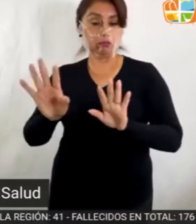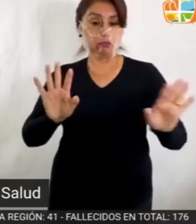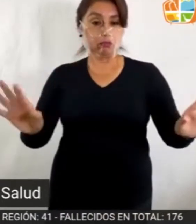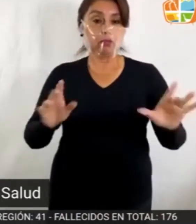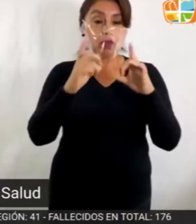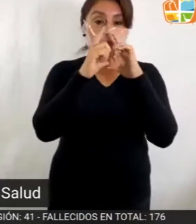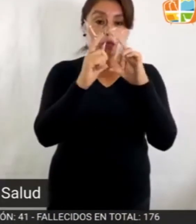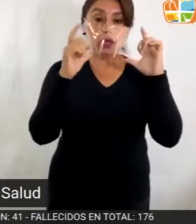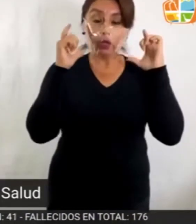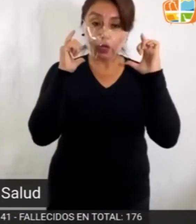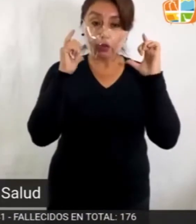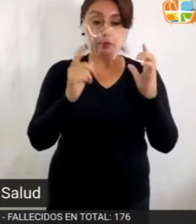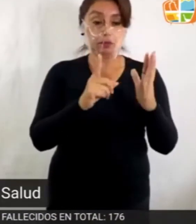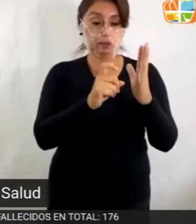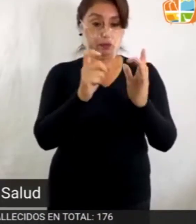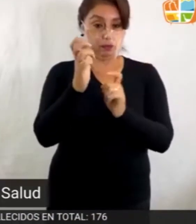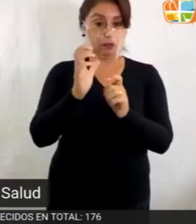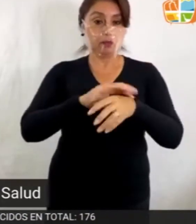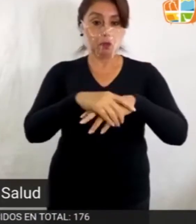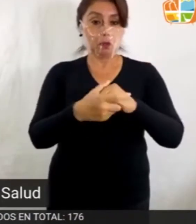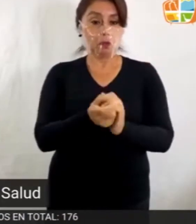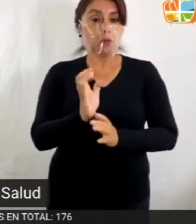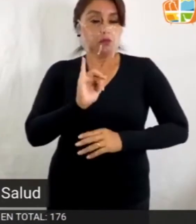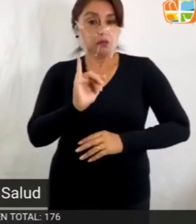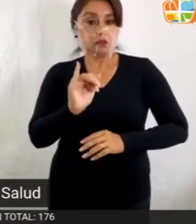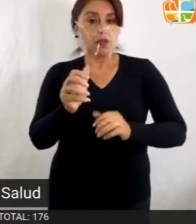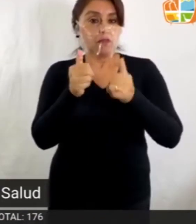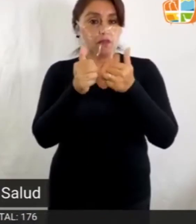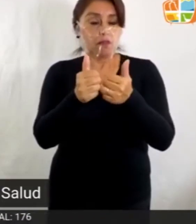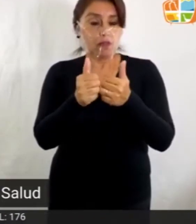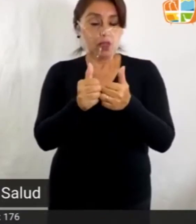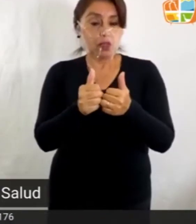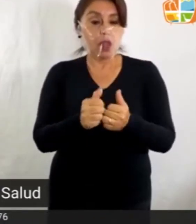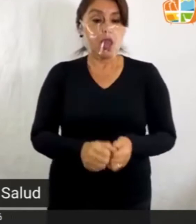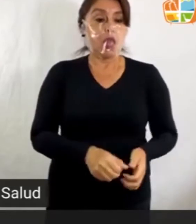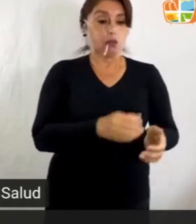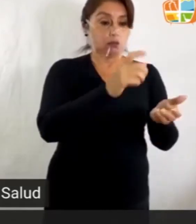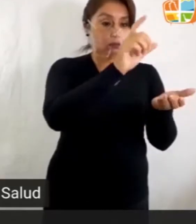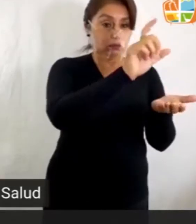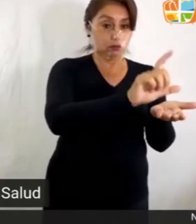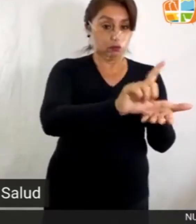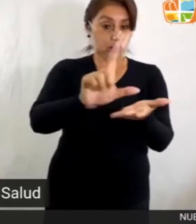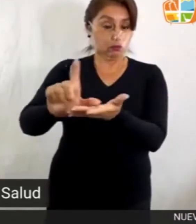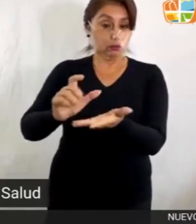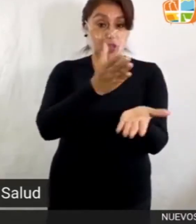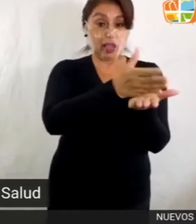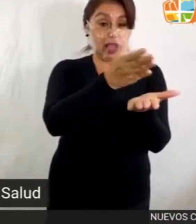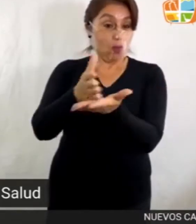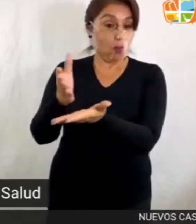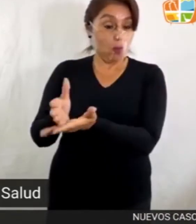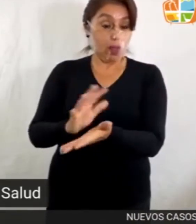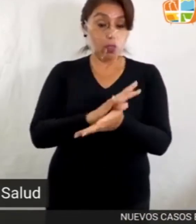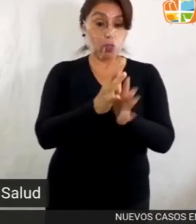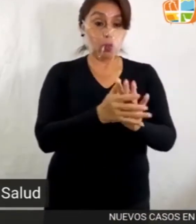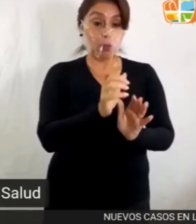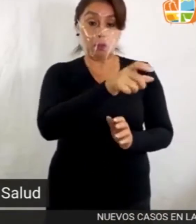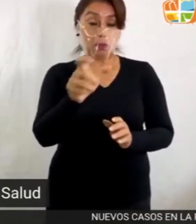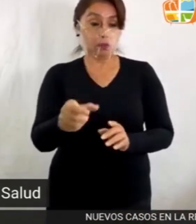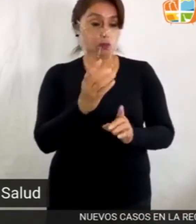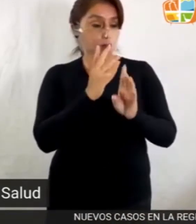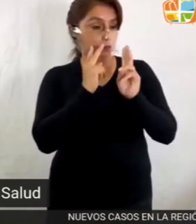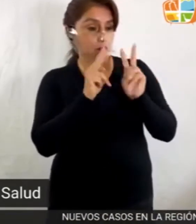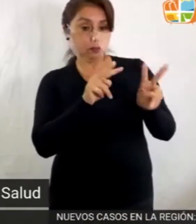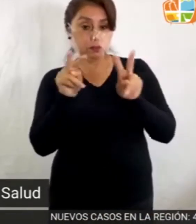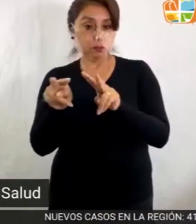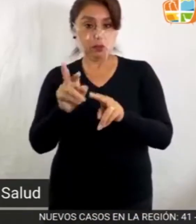de la mascarilla, el alcohol gel. Las personas en general en todos los colegios respetaron las medidas sanitarias y por supuesto estaba